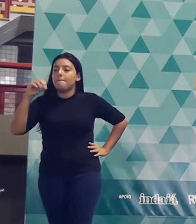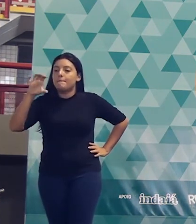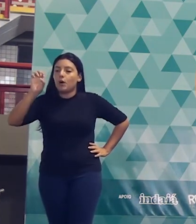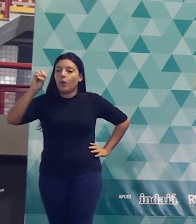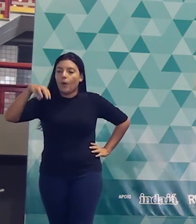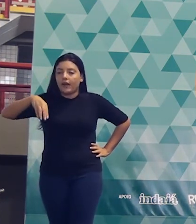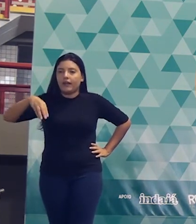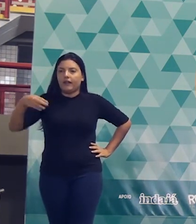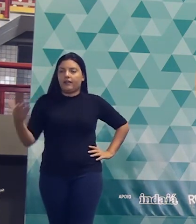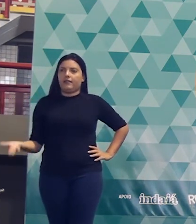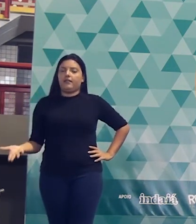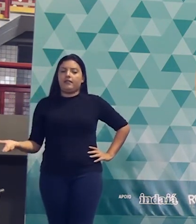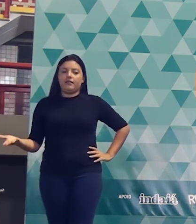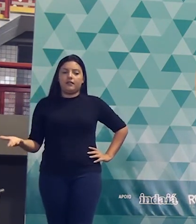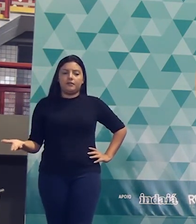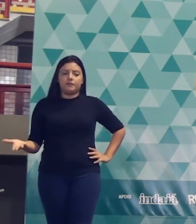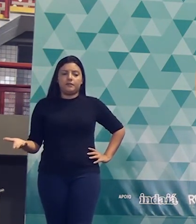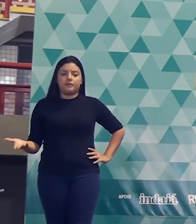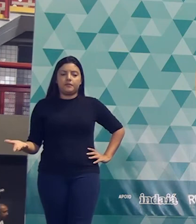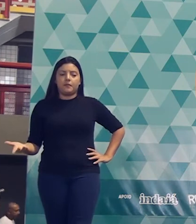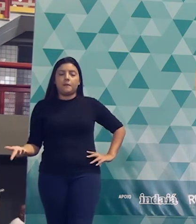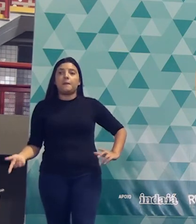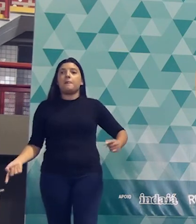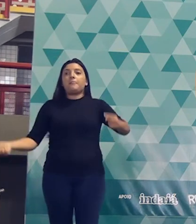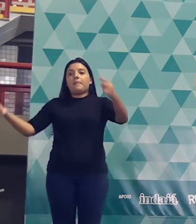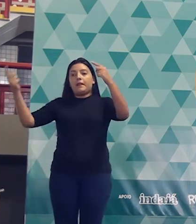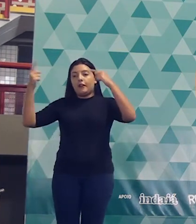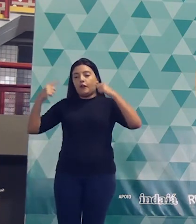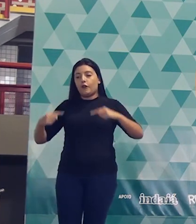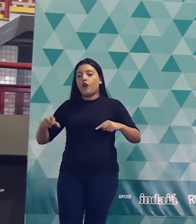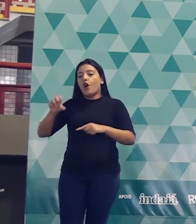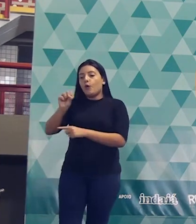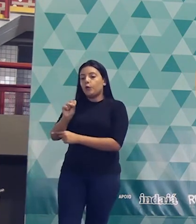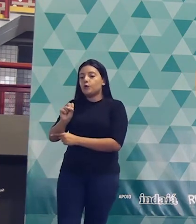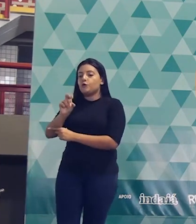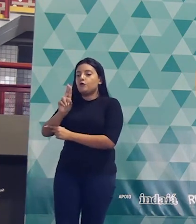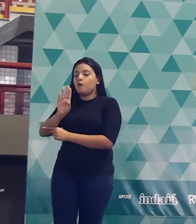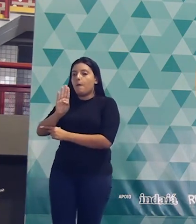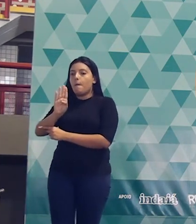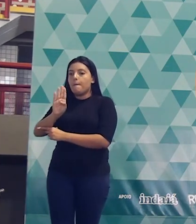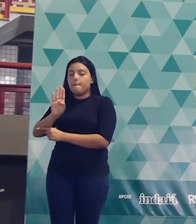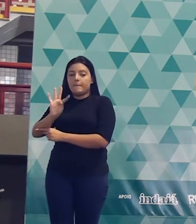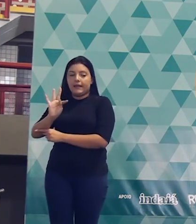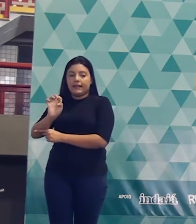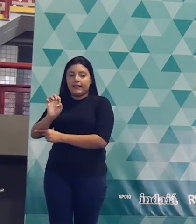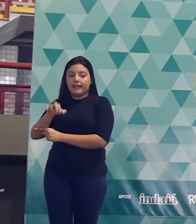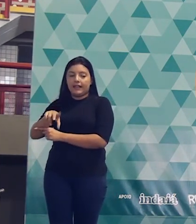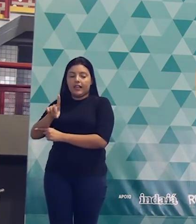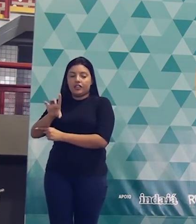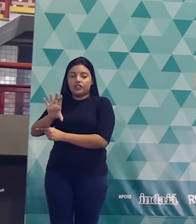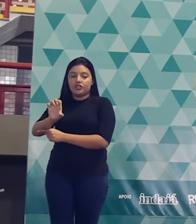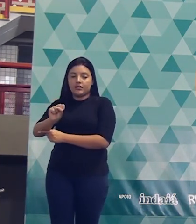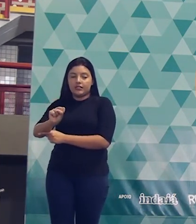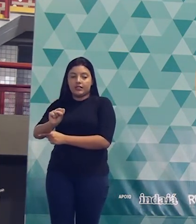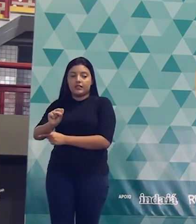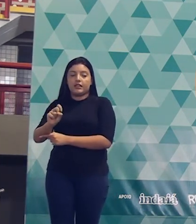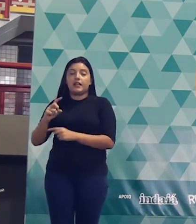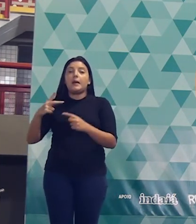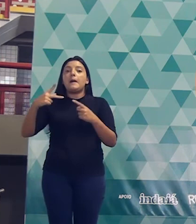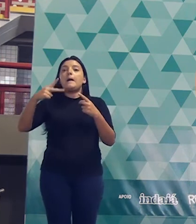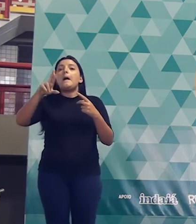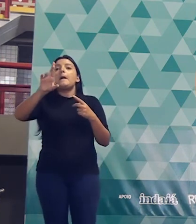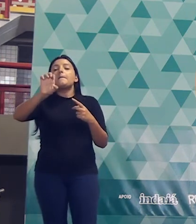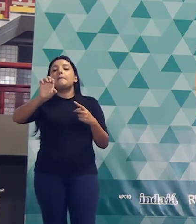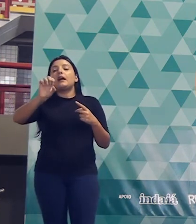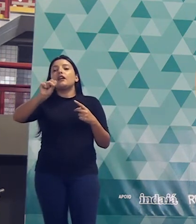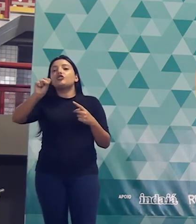do texto anterior, subentende-se que. Se a pergunta é pressupõe-se, o que o Enem